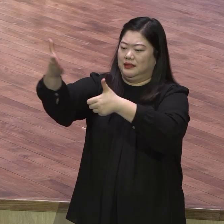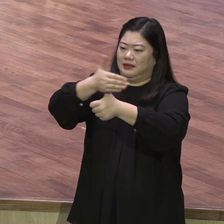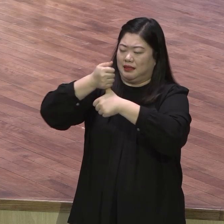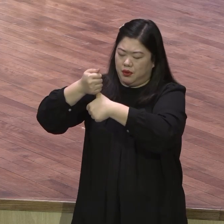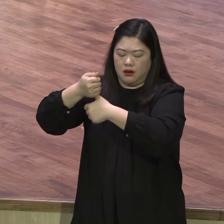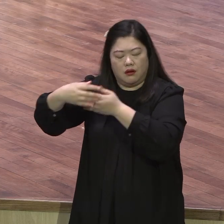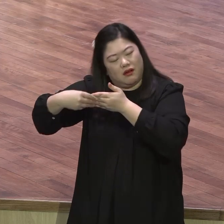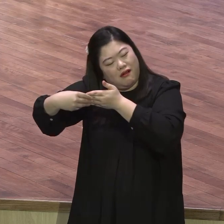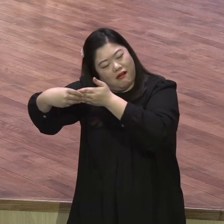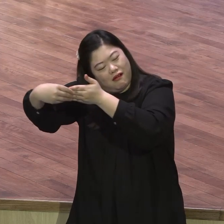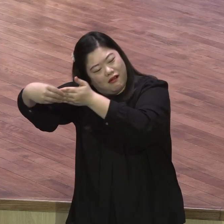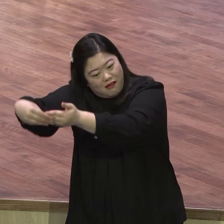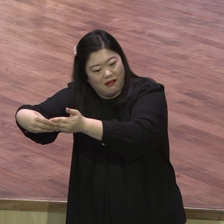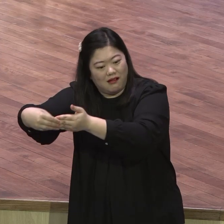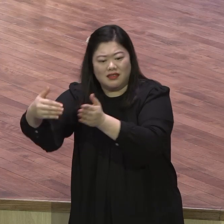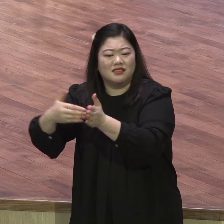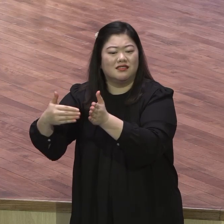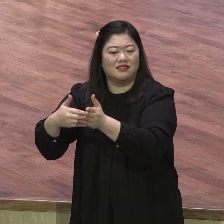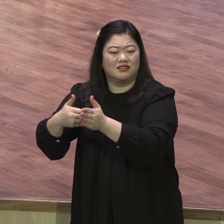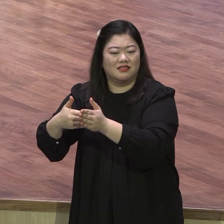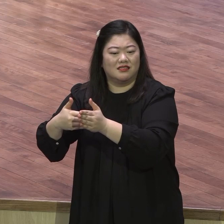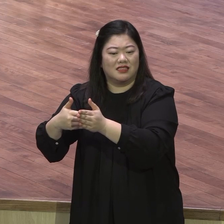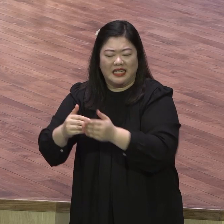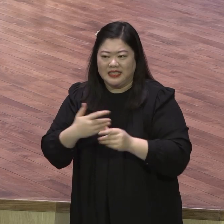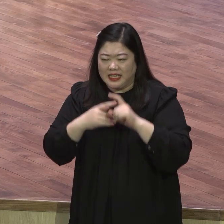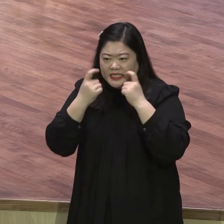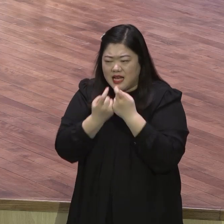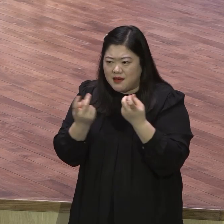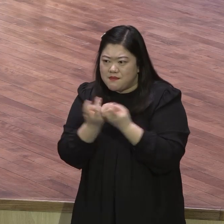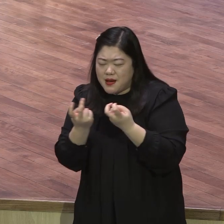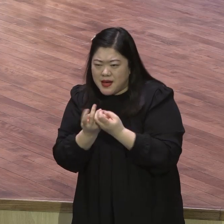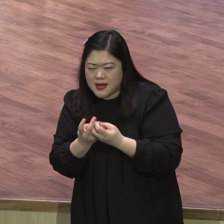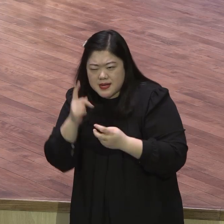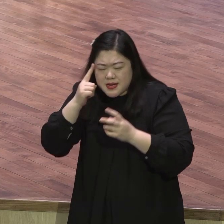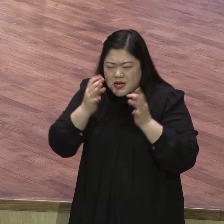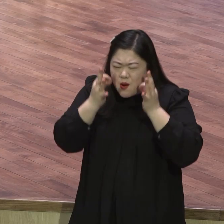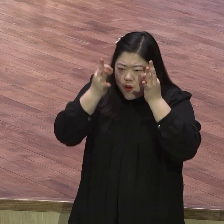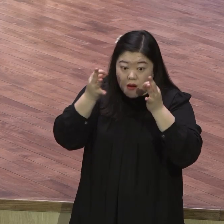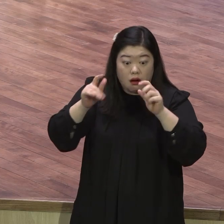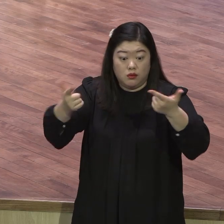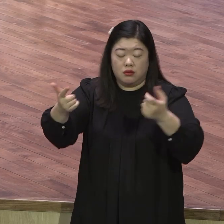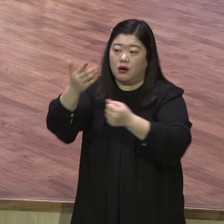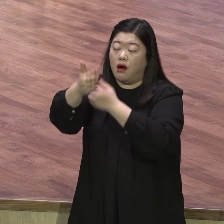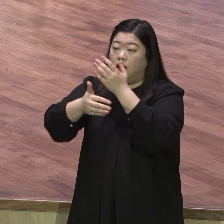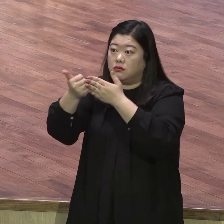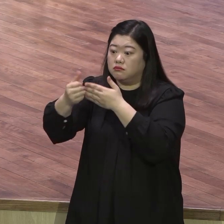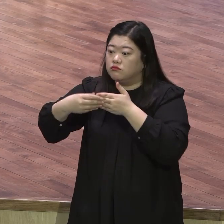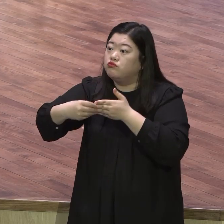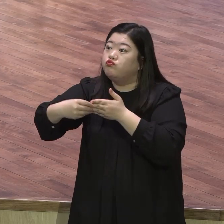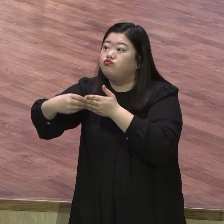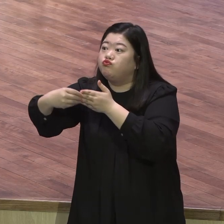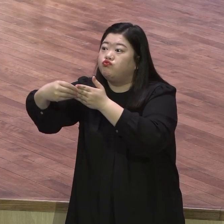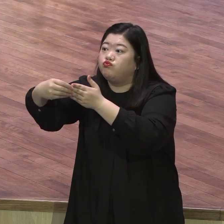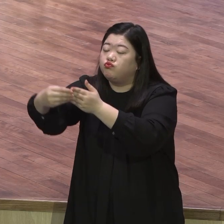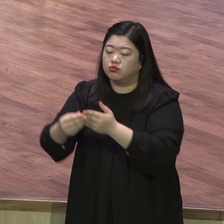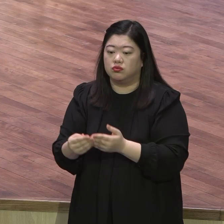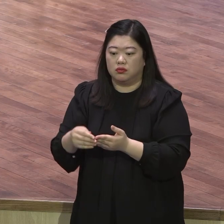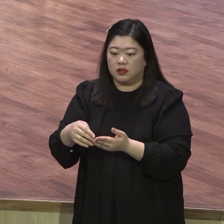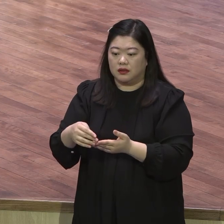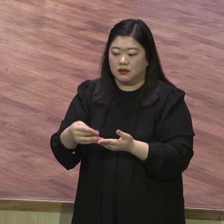하나님께서 함께하는 언약 성취 도구로 내게 쓰임 받는 것이 뭐요? 인생 최고의 축복 축복 그래서